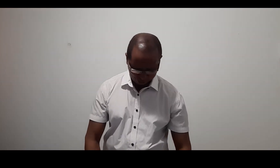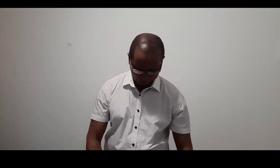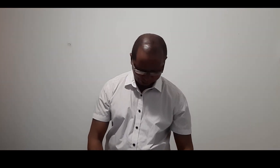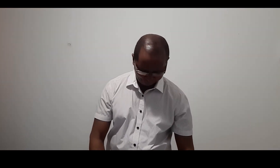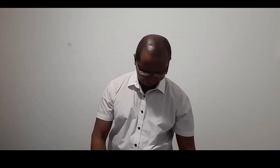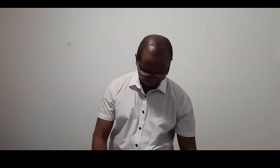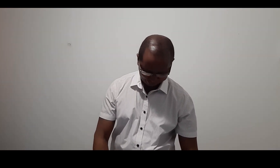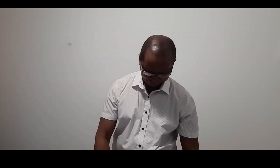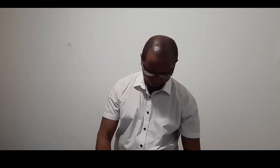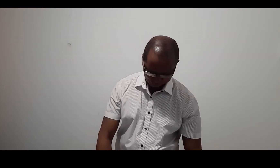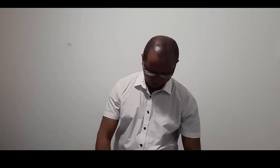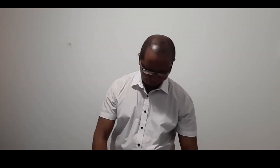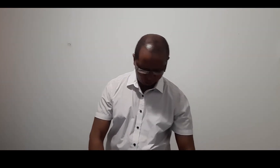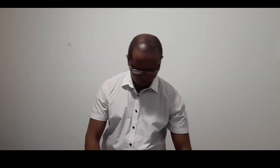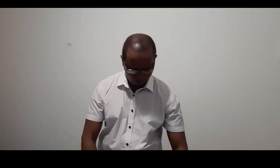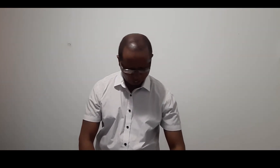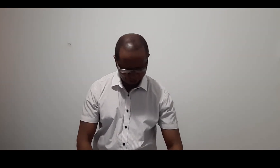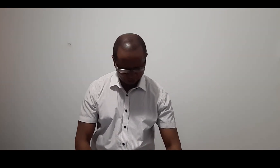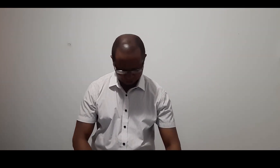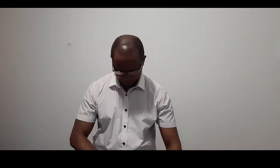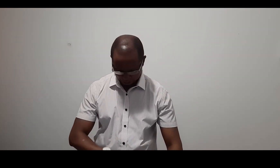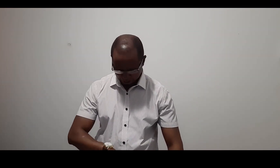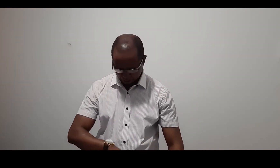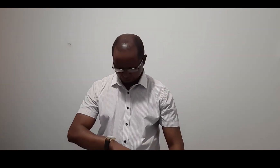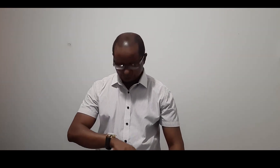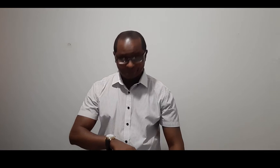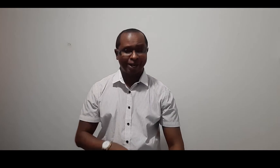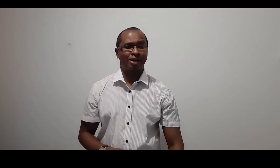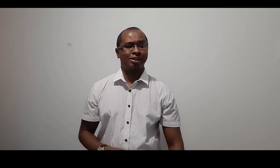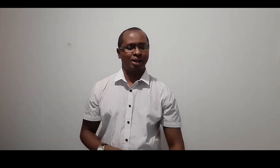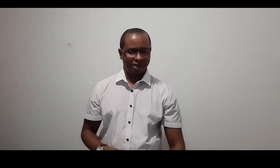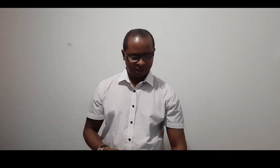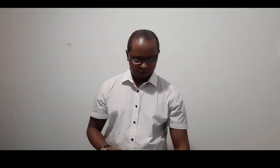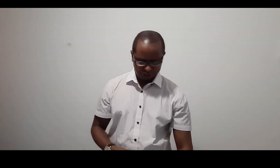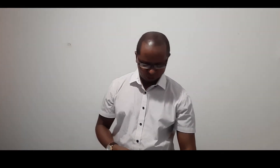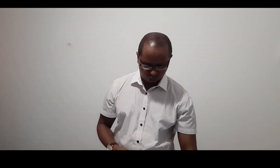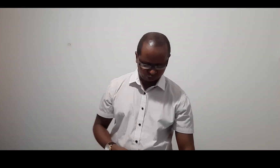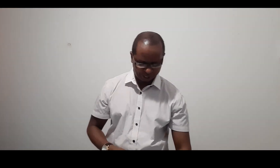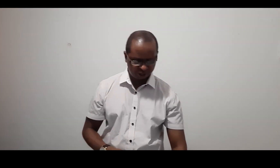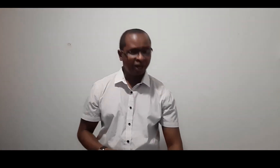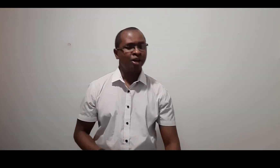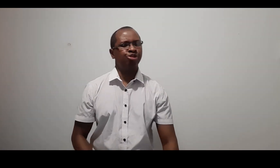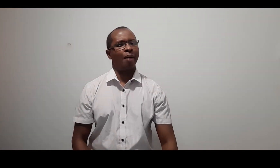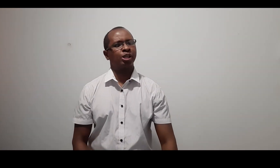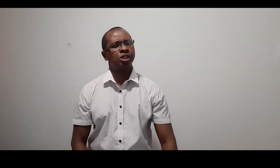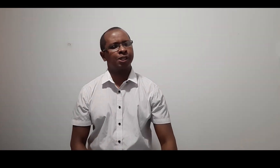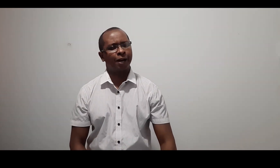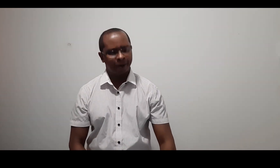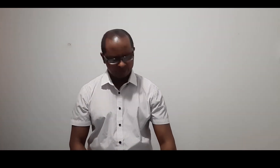rehetra sarobidy ny fonao riavana fa mirakitra fahadiovana sy fahamasinana